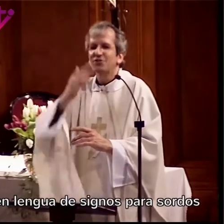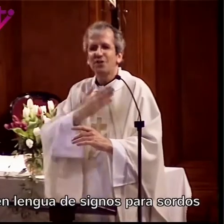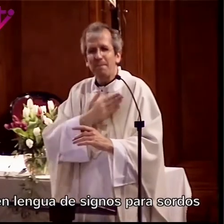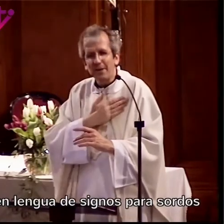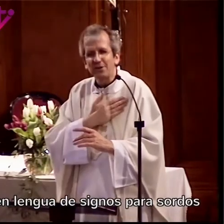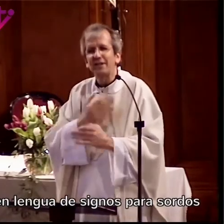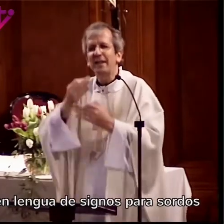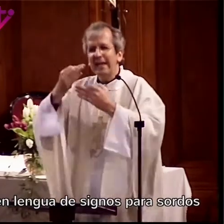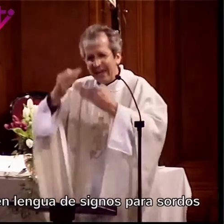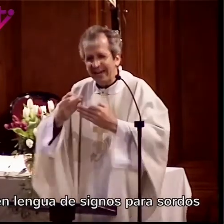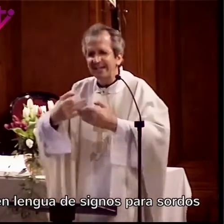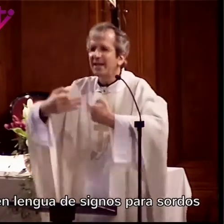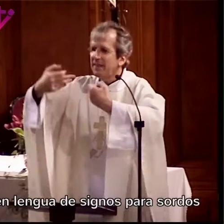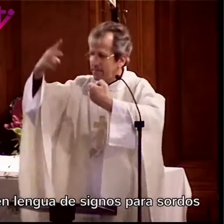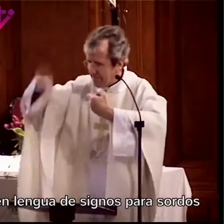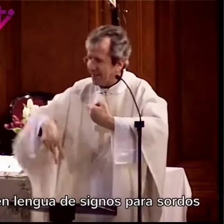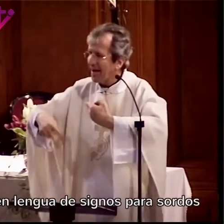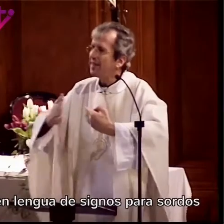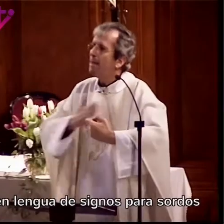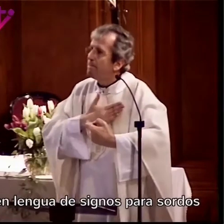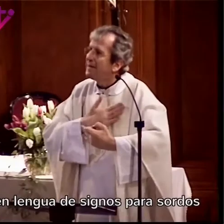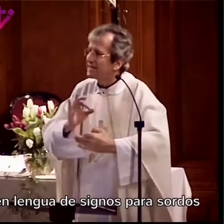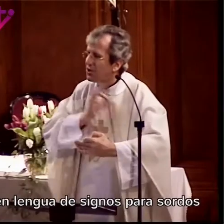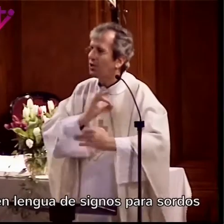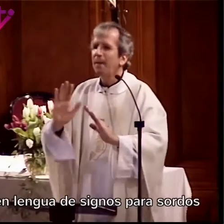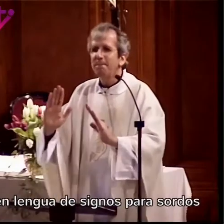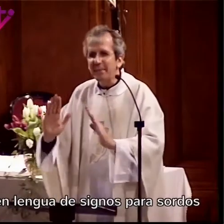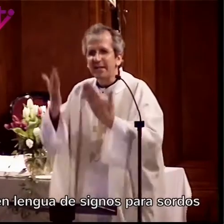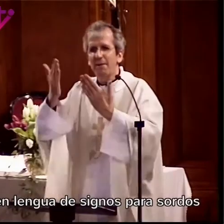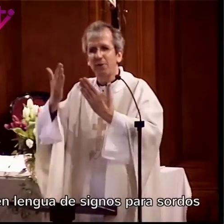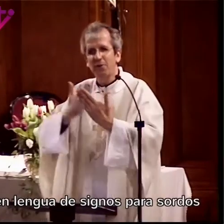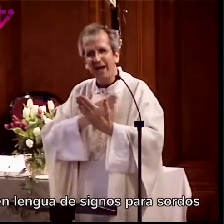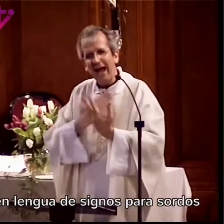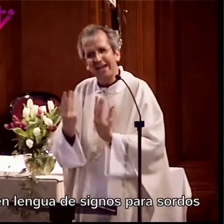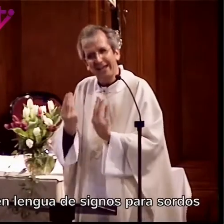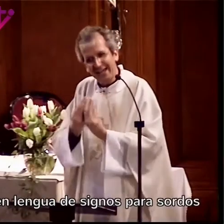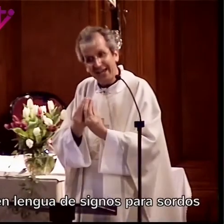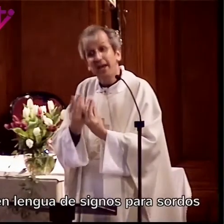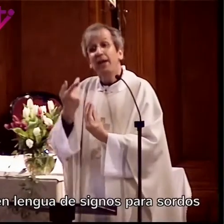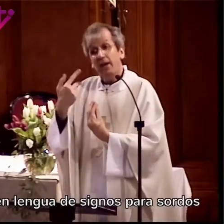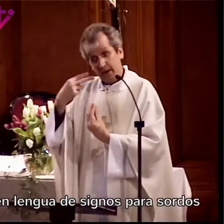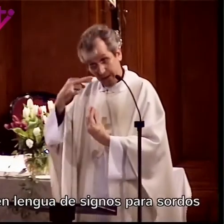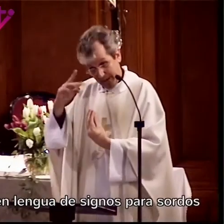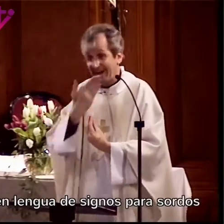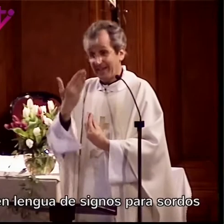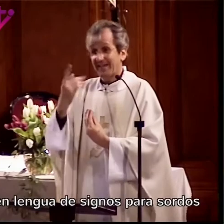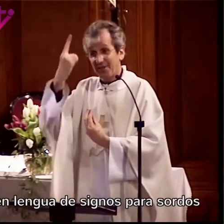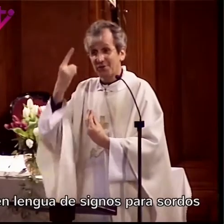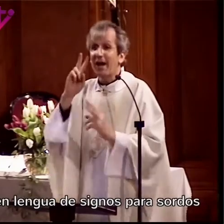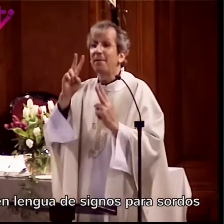mío es decir eres de verdad mi señor mi salvador aquel que gracias a Dios había